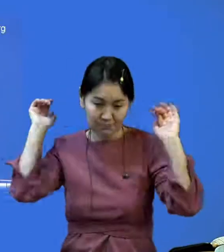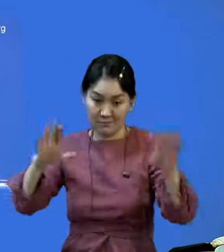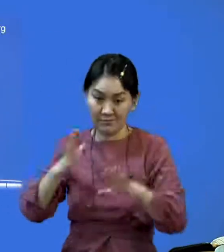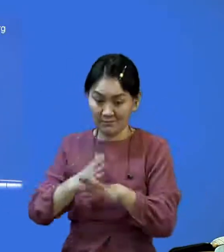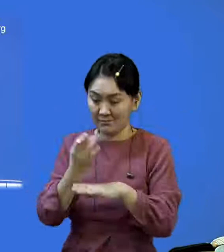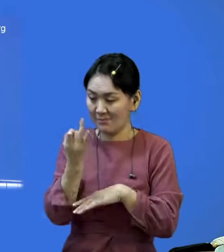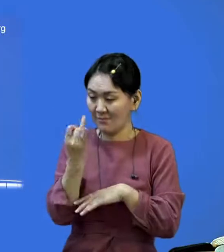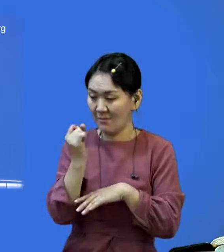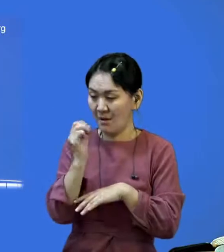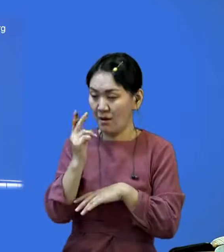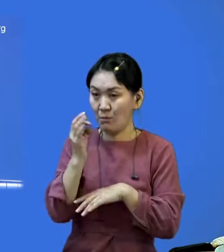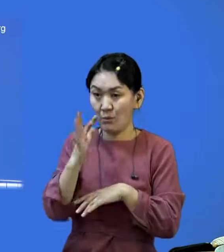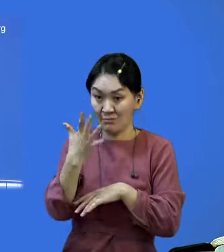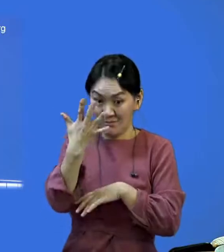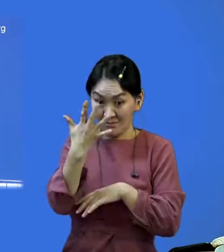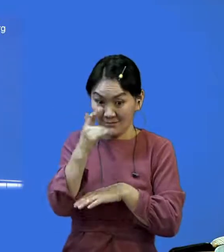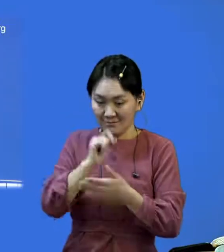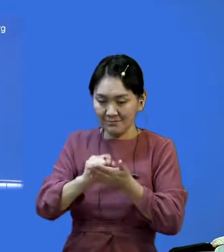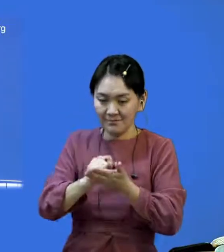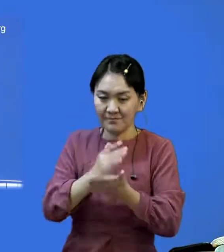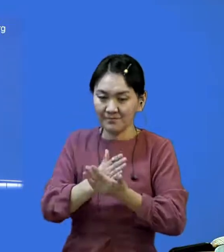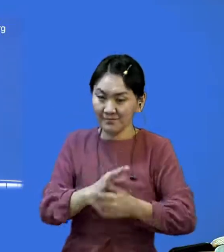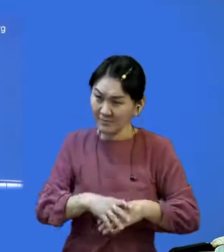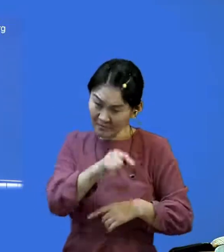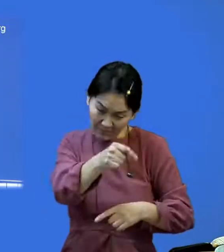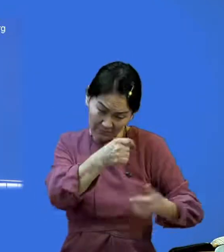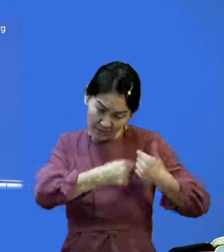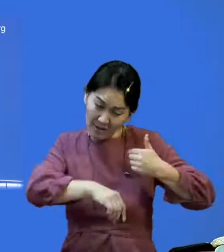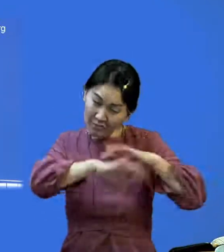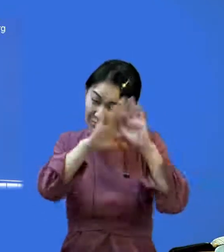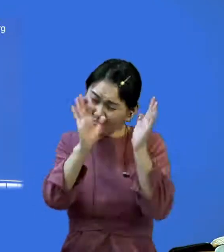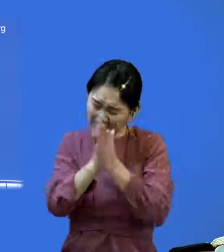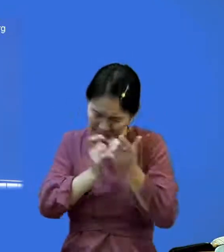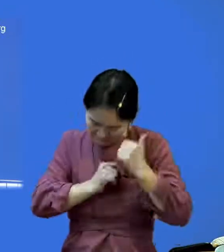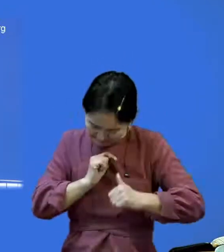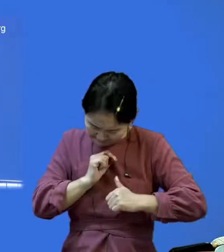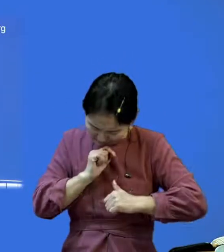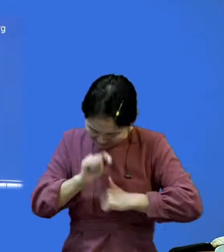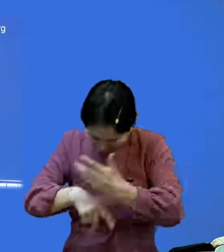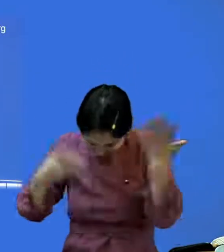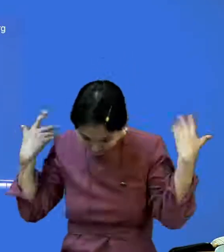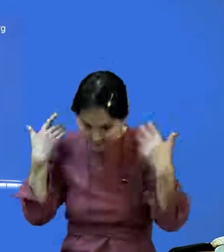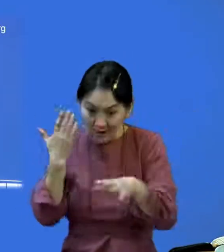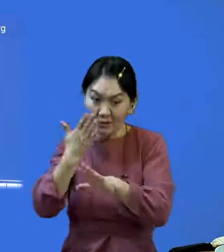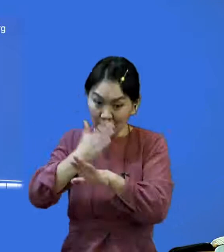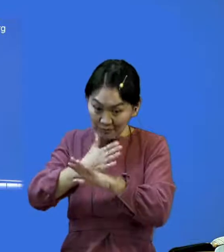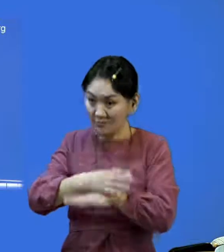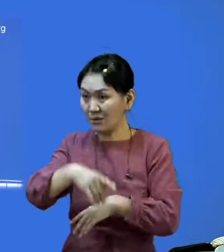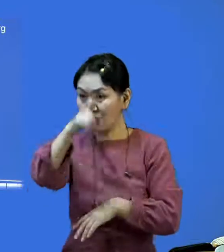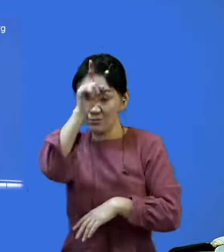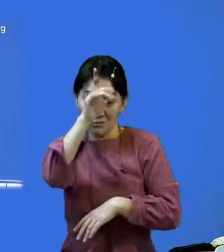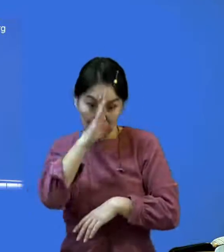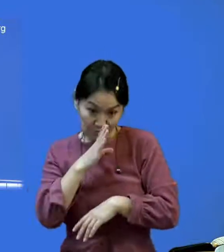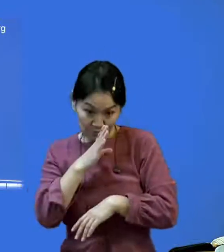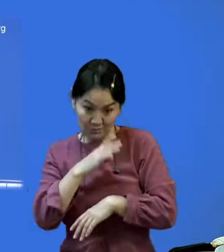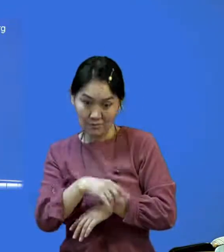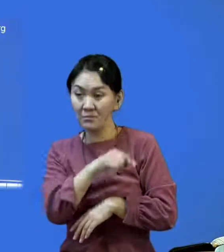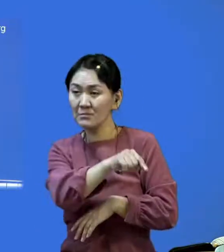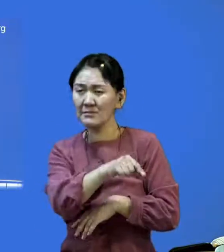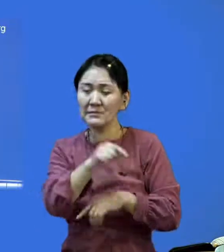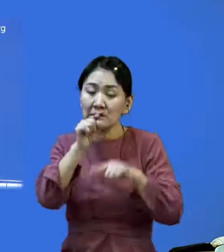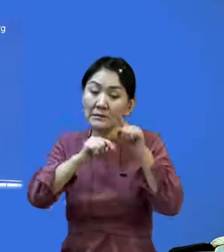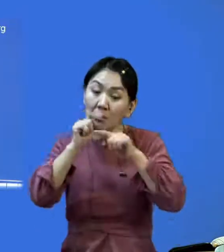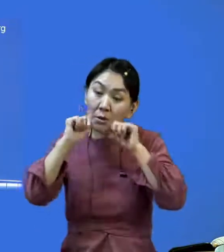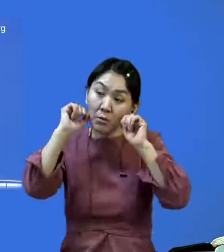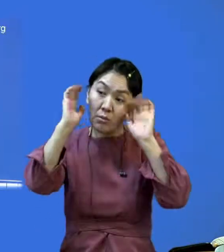5 дугаар бүлэг дээрээ сарвал энэ зовлон өнгөрснийхэн дараа бурхан ямар